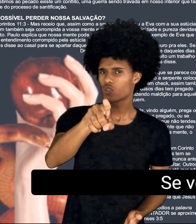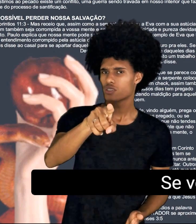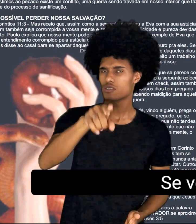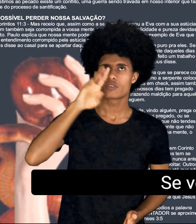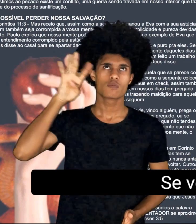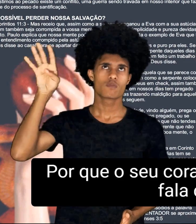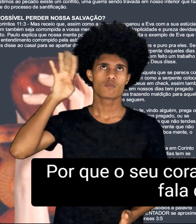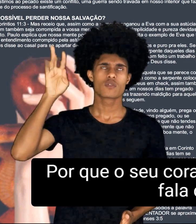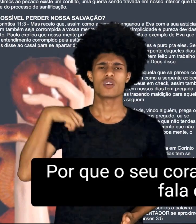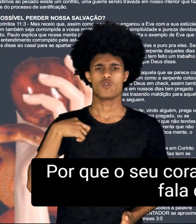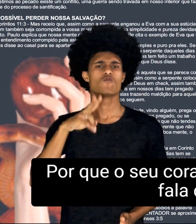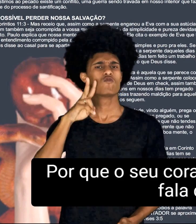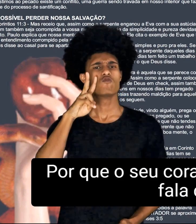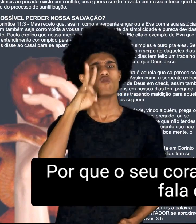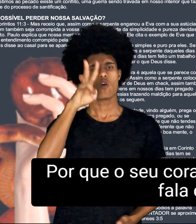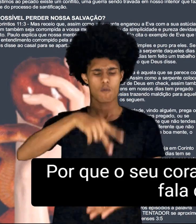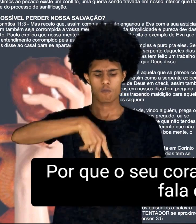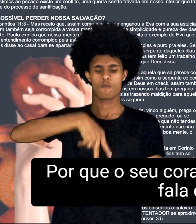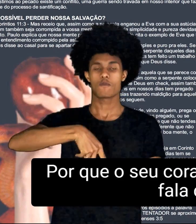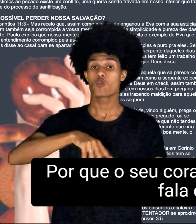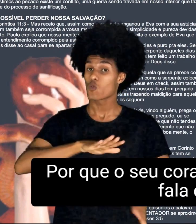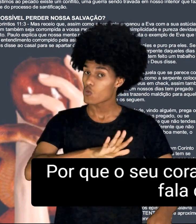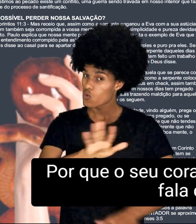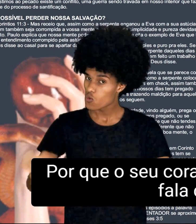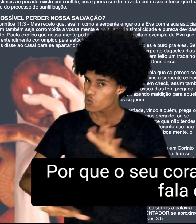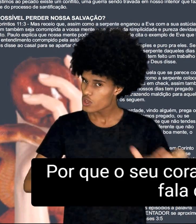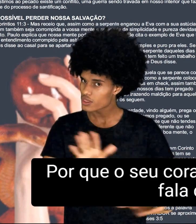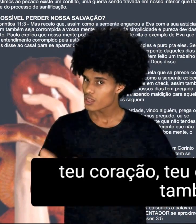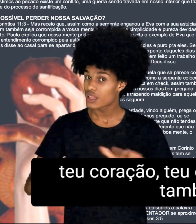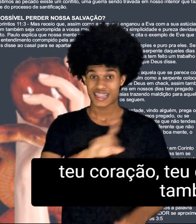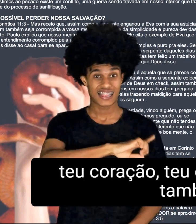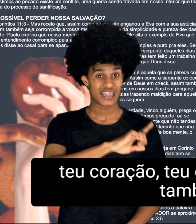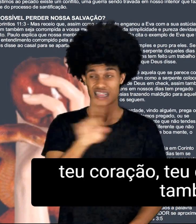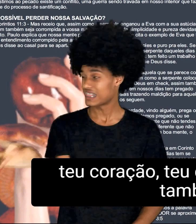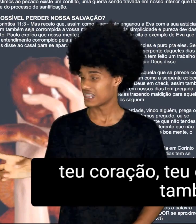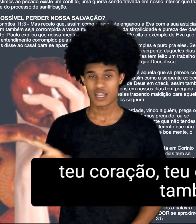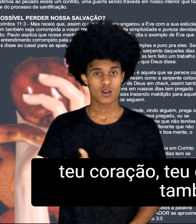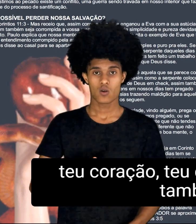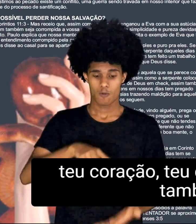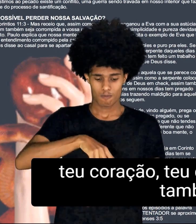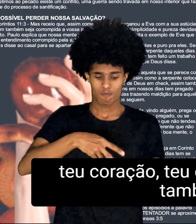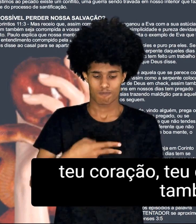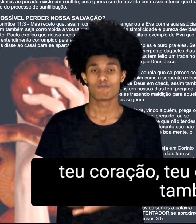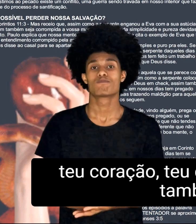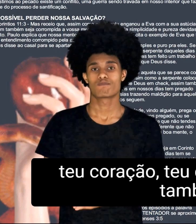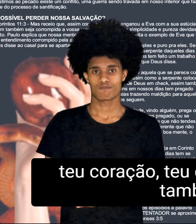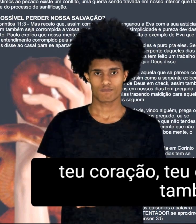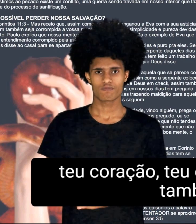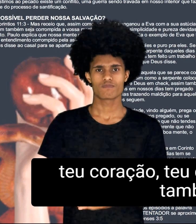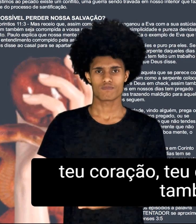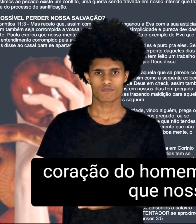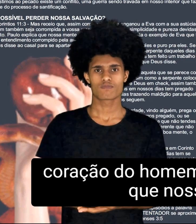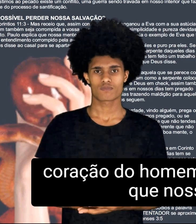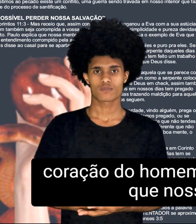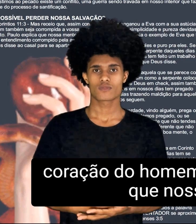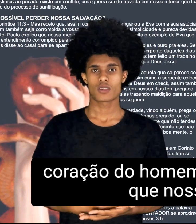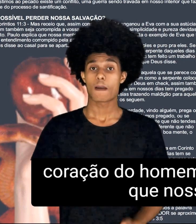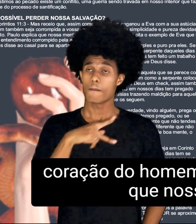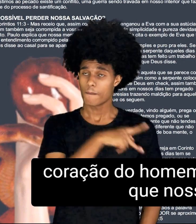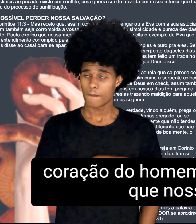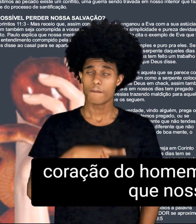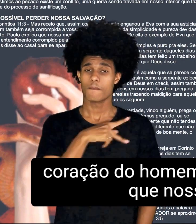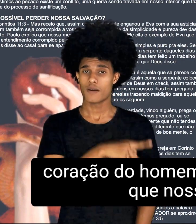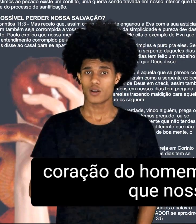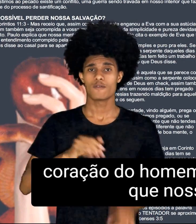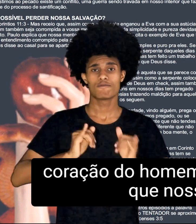Se você é tentado, é porque o seu coração deseja aquilo. Jeremias fala, olha, cuidado com o teu coração é enganoso. Jesus também fala que o coração do homem é enganoso. A